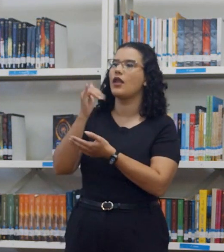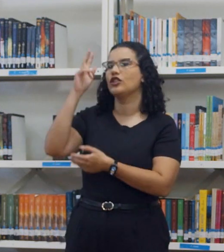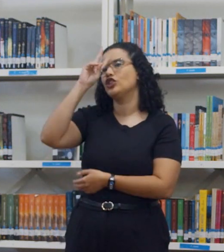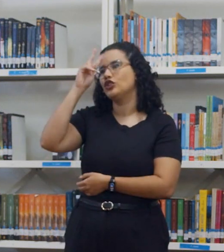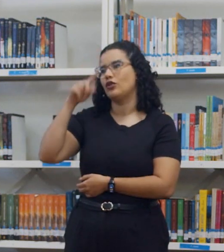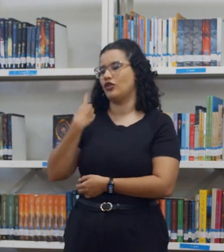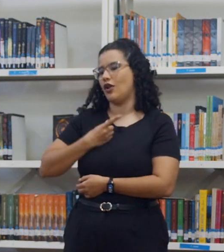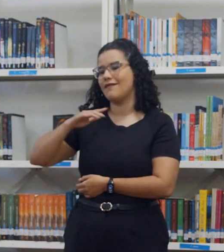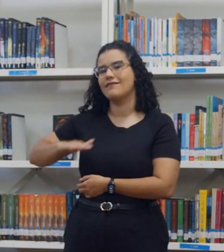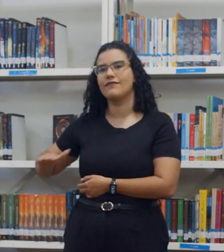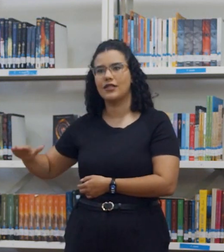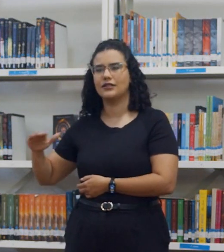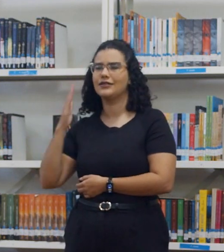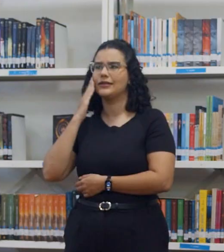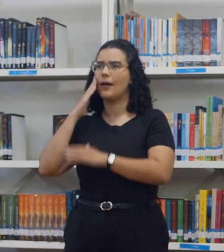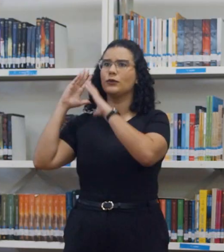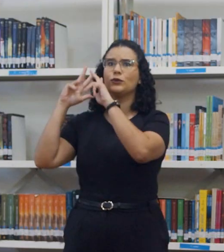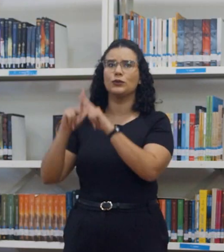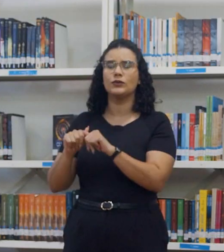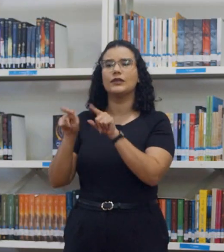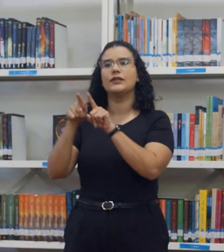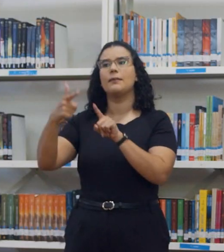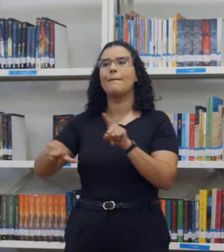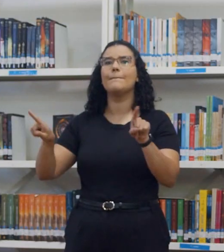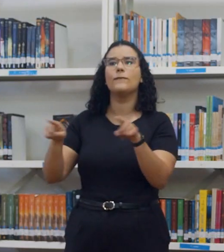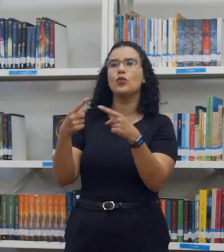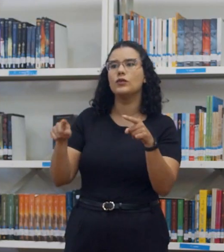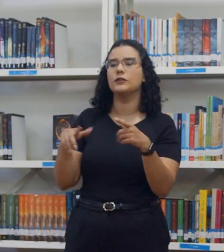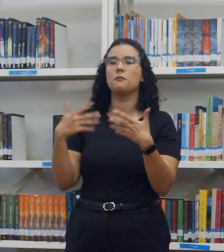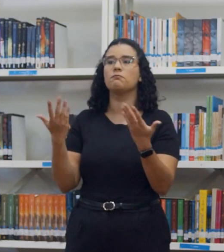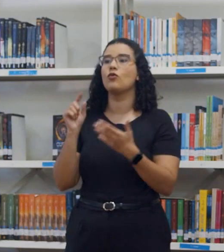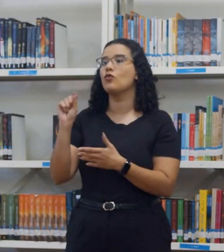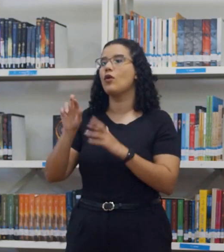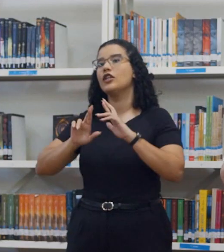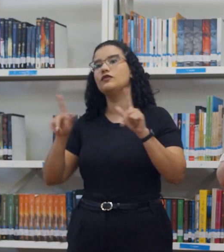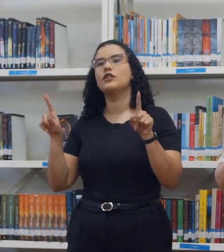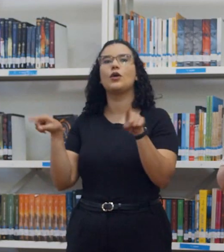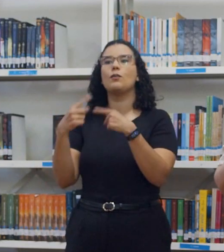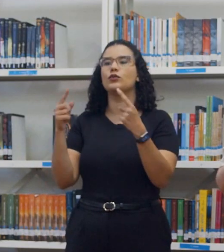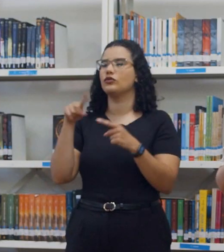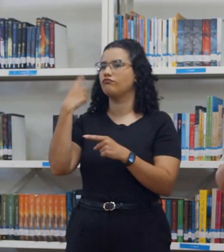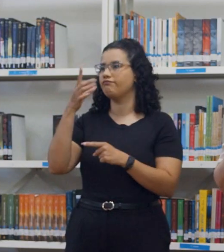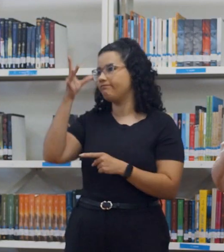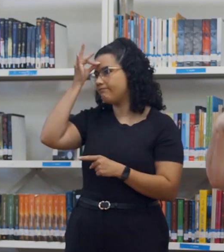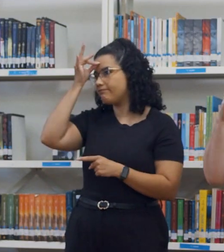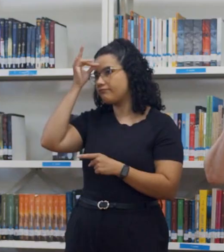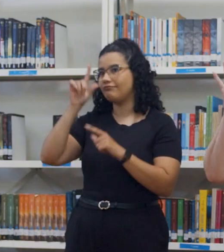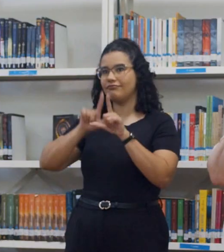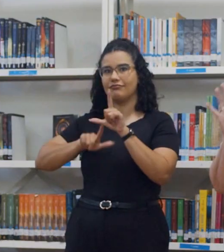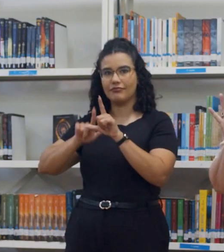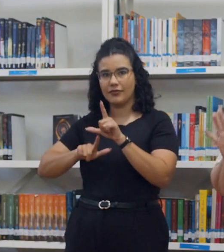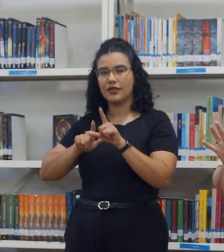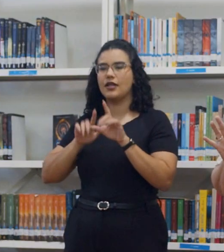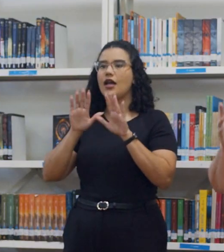infância que a gente sabe inteirinha? E as músicas? Qual é a diferença de uma música que a gente não fixa a letra, e não